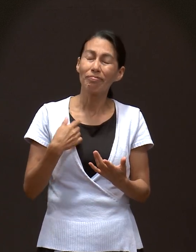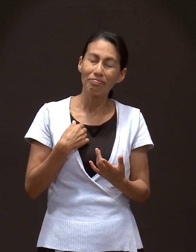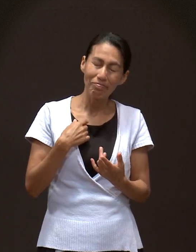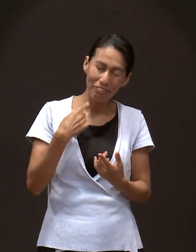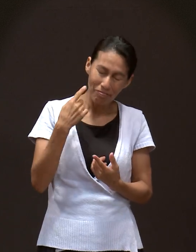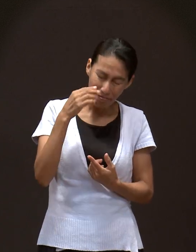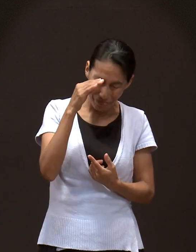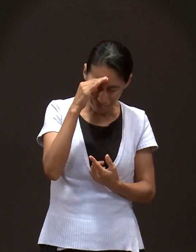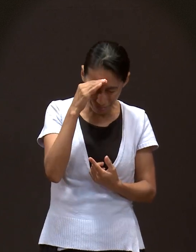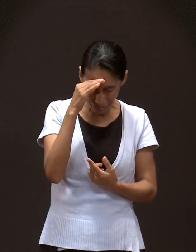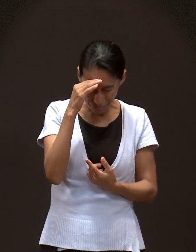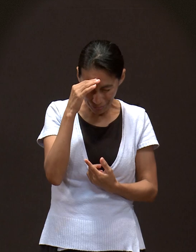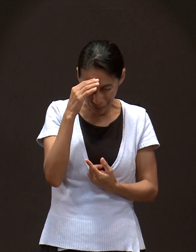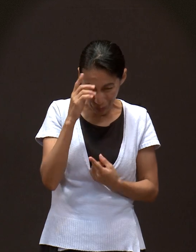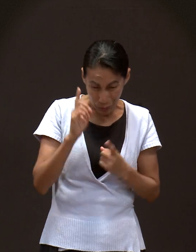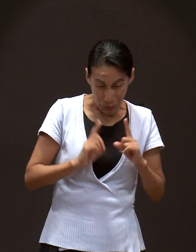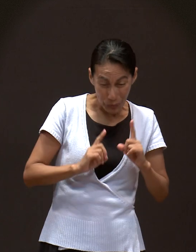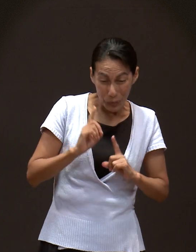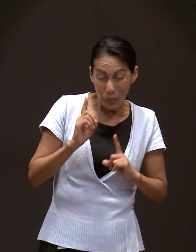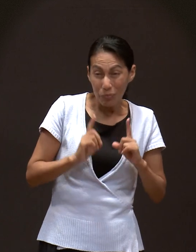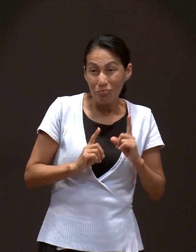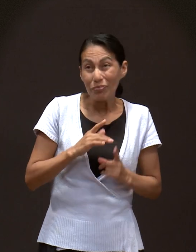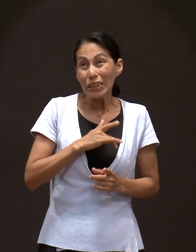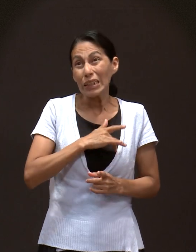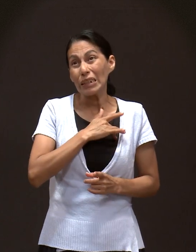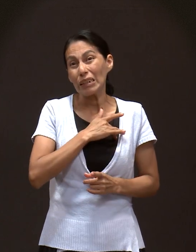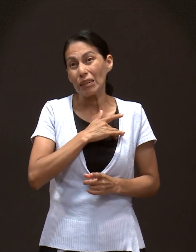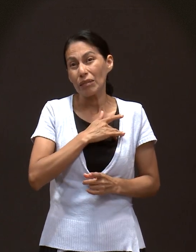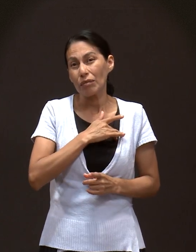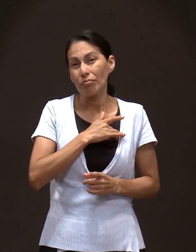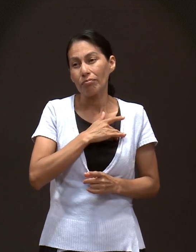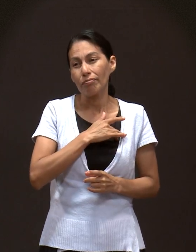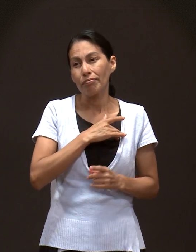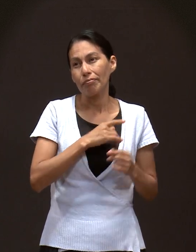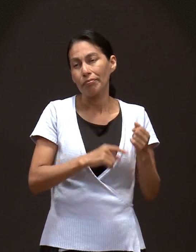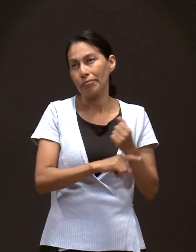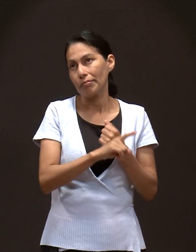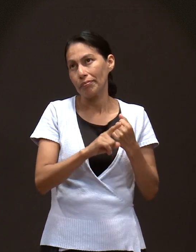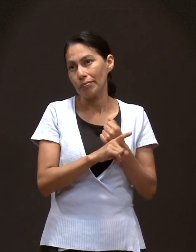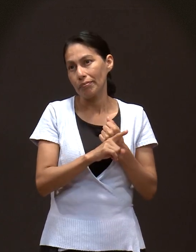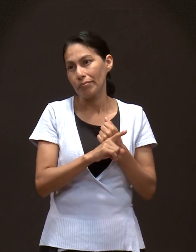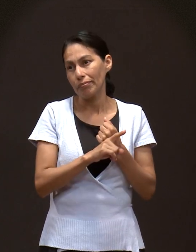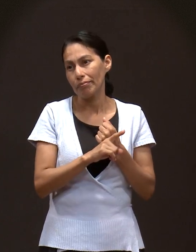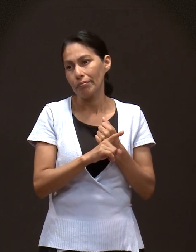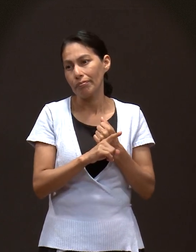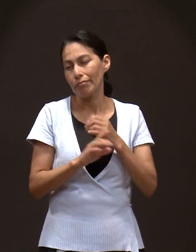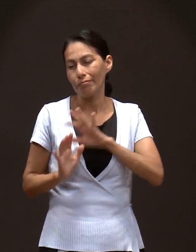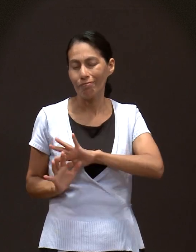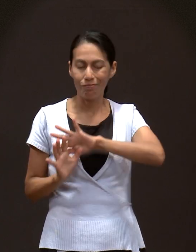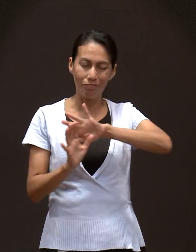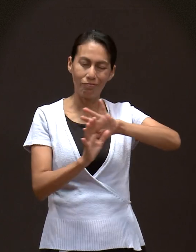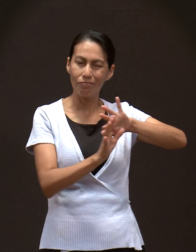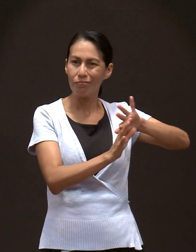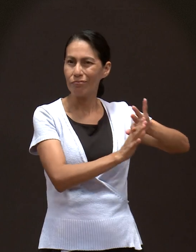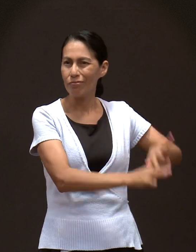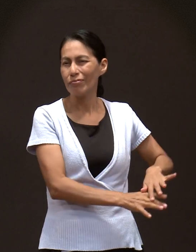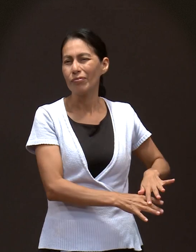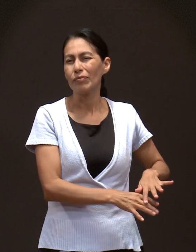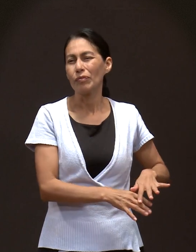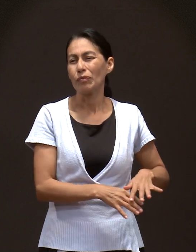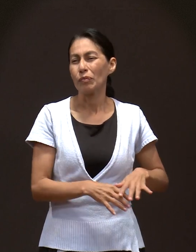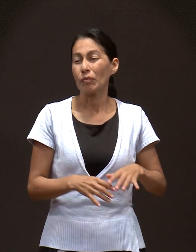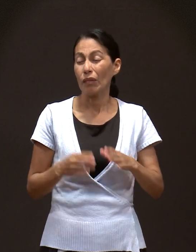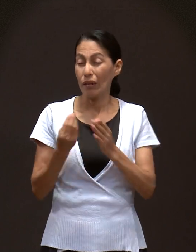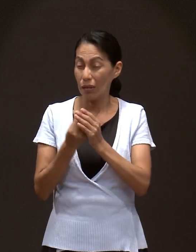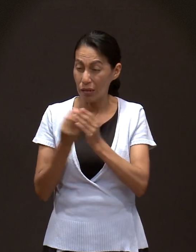Entonces, entraron mil preguntas. Y pasó el día. Hice caso omiso a ese problema. Dije, voy a concentrarme en mis clases.